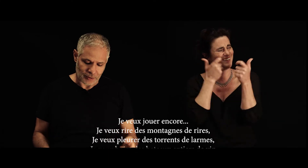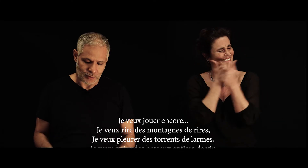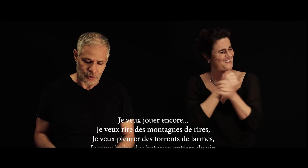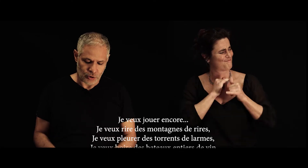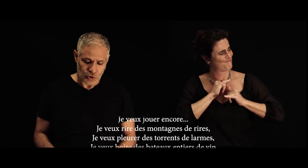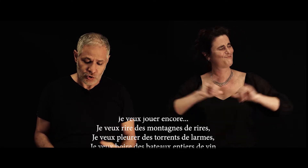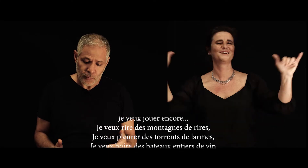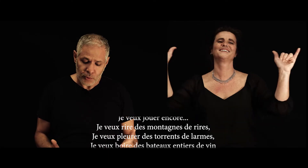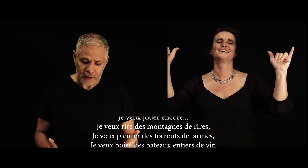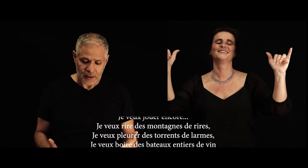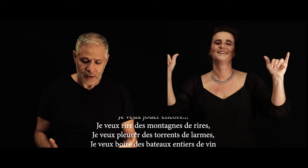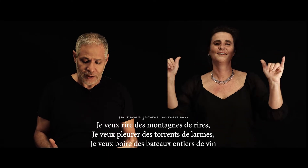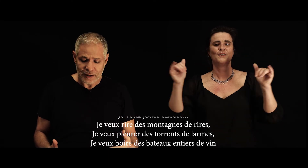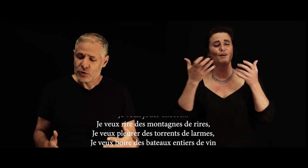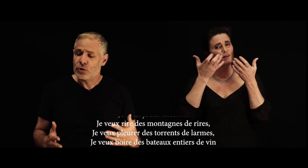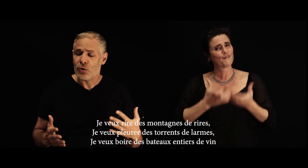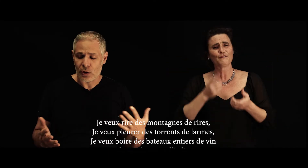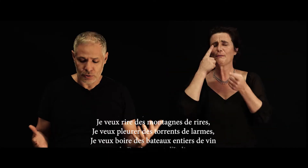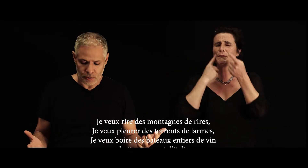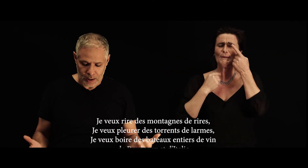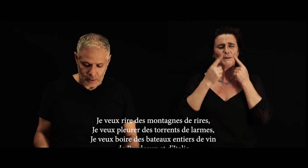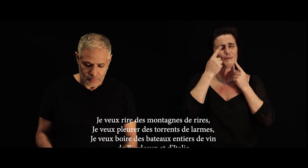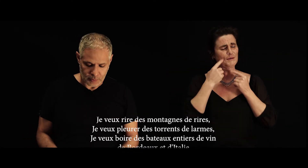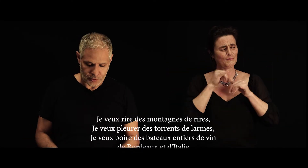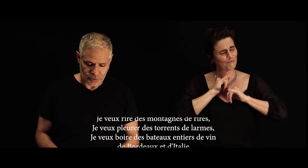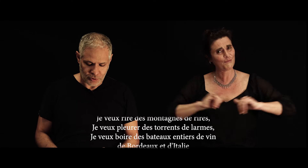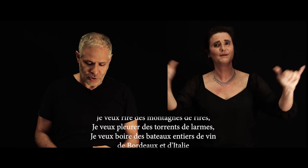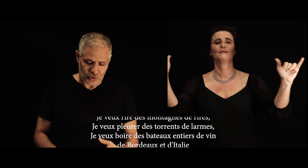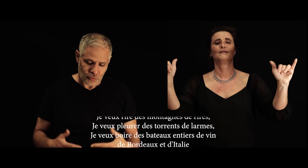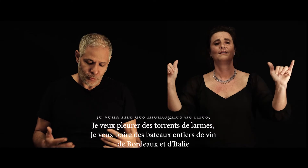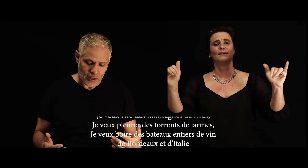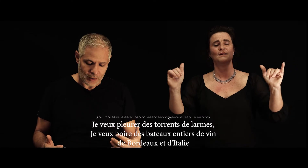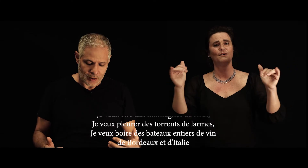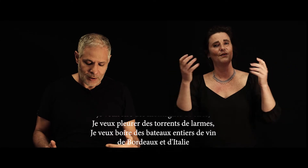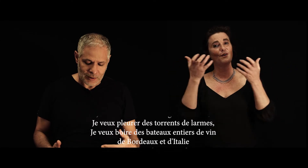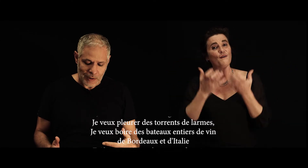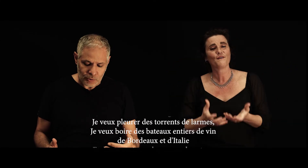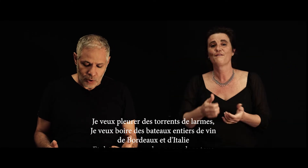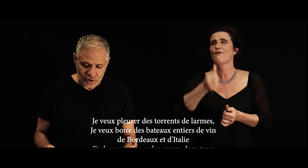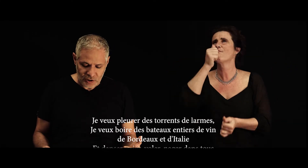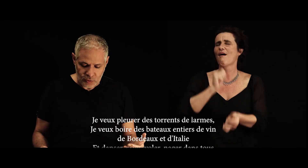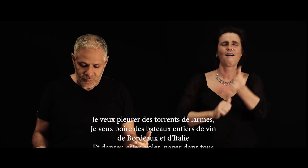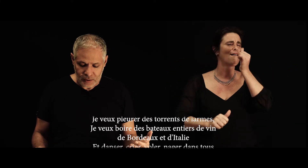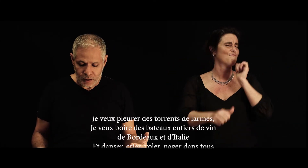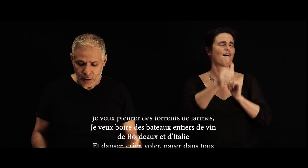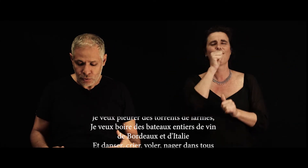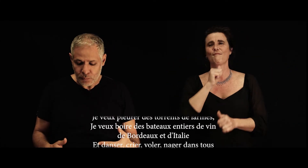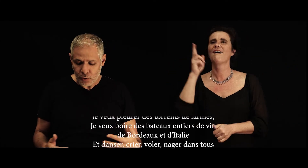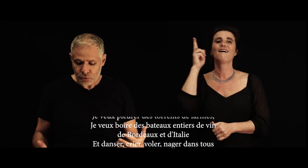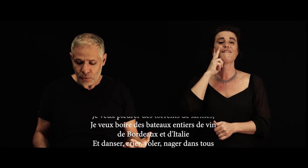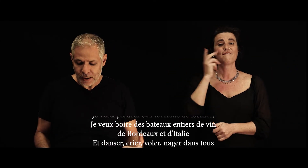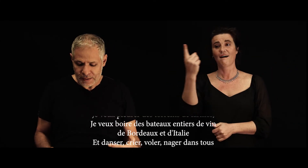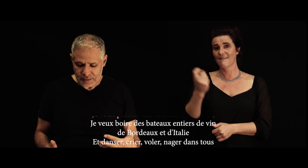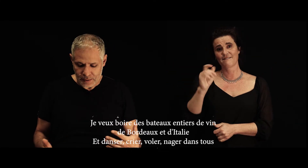de rire, je veux pleurer, des torrents de larmes, je veux boire des bateaux entiers de vin